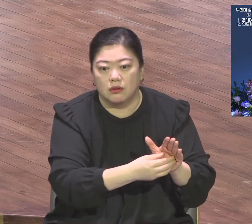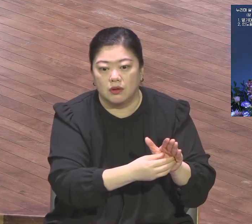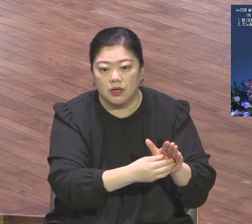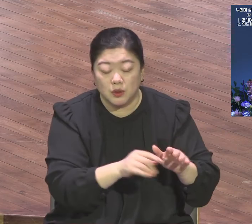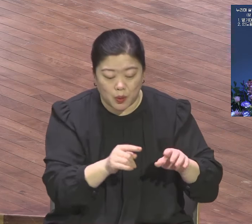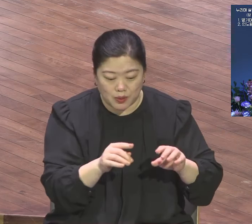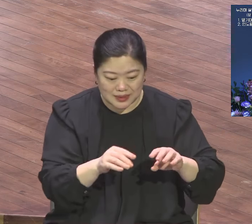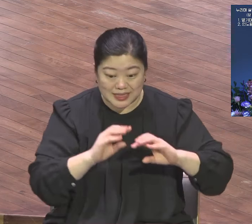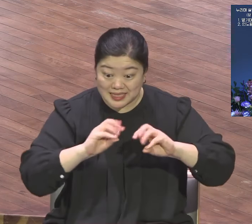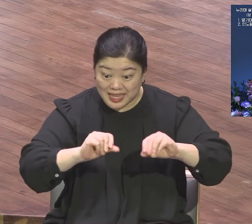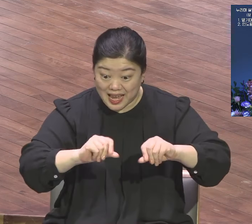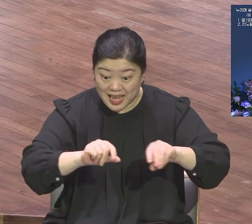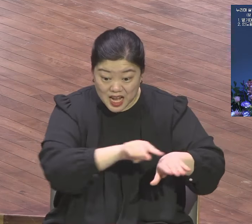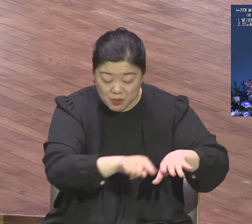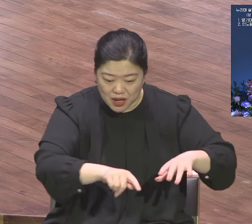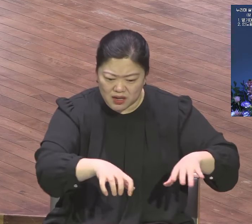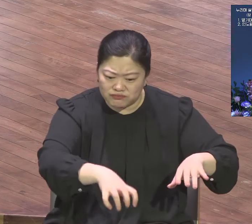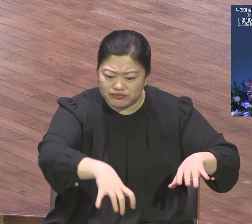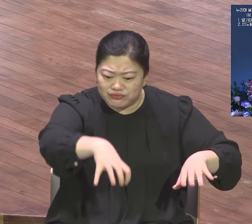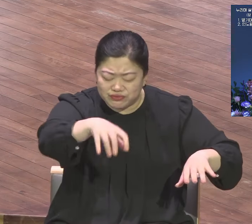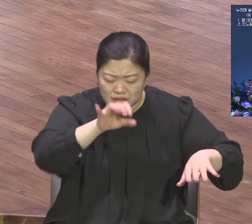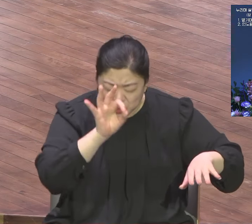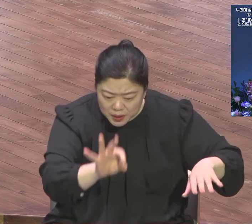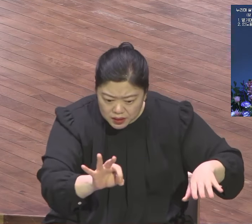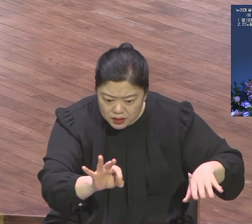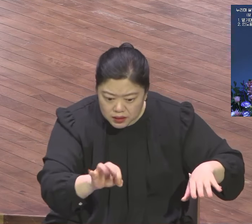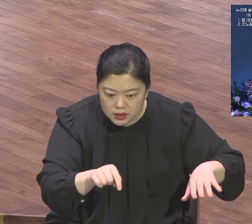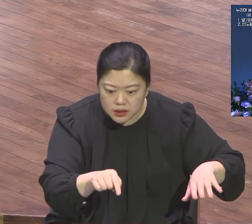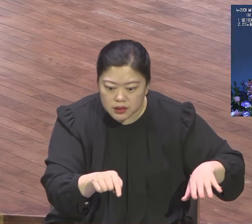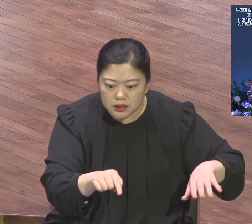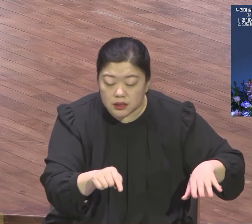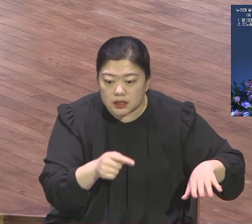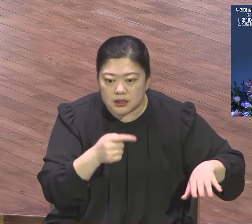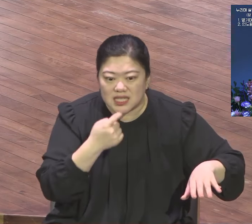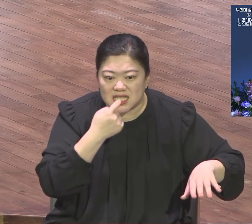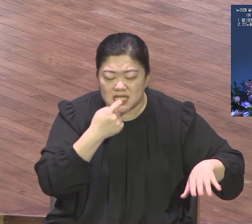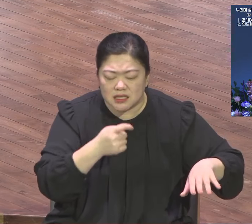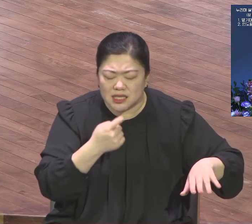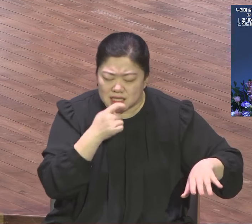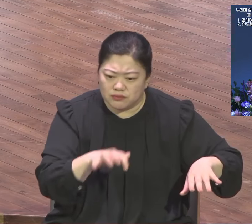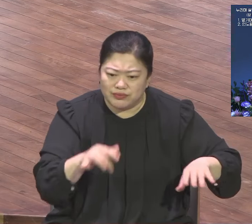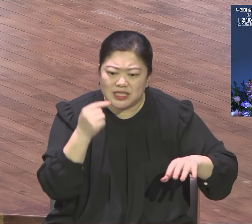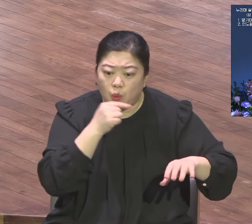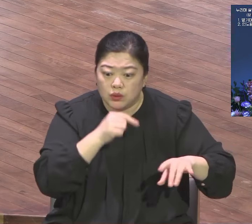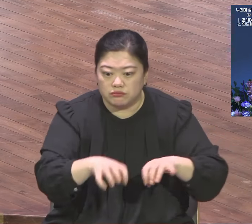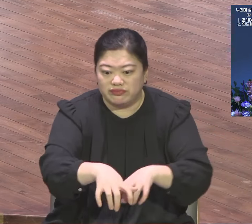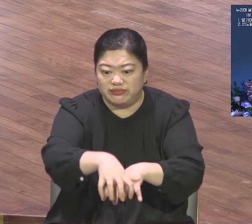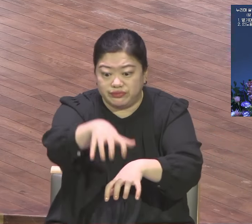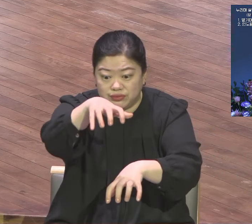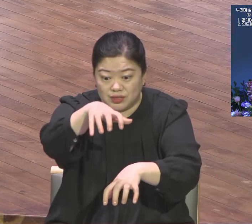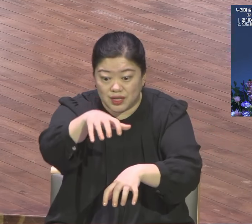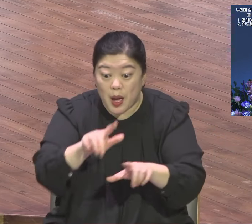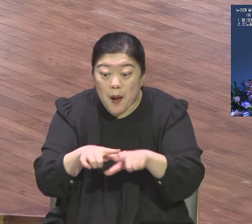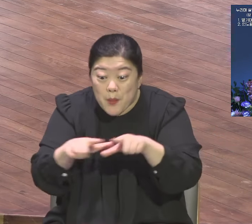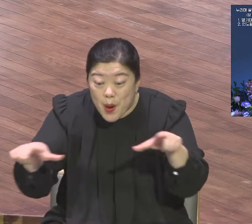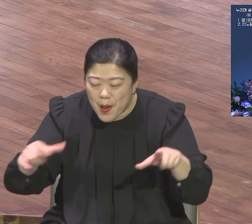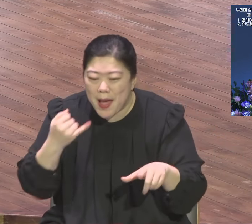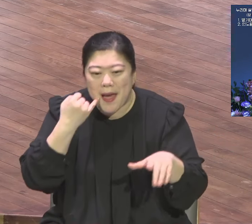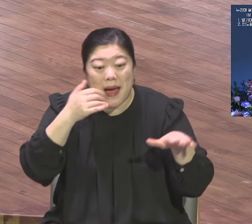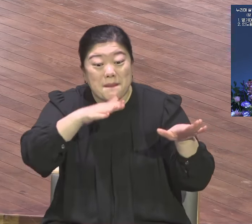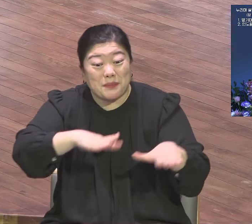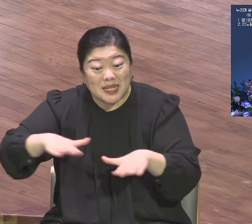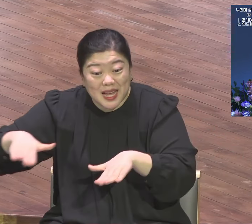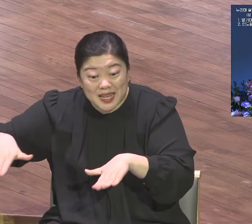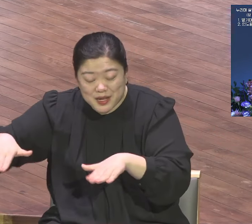높아가지고 수영을 하면 부력이 커가지고 사람이 떠요. 둥둥 떠요. 둥둥. 수영을 전혀 못하는 사람도